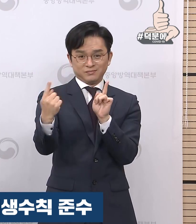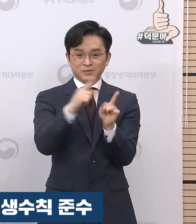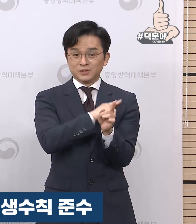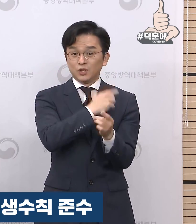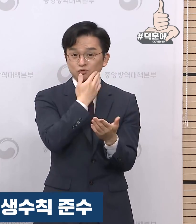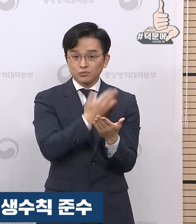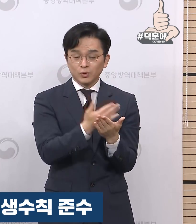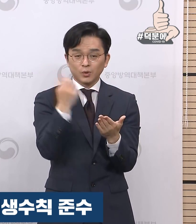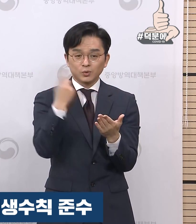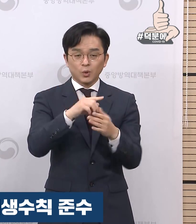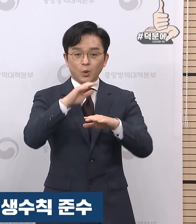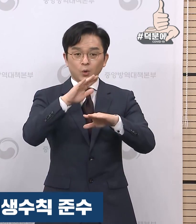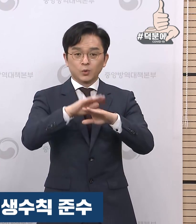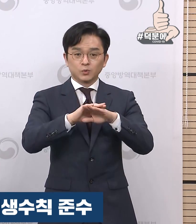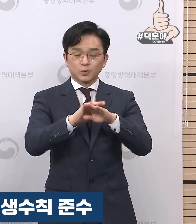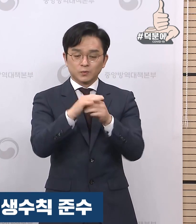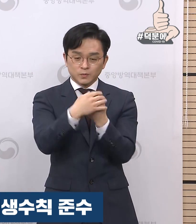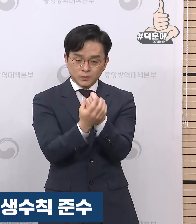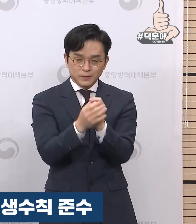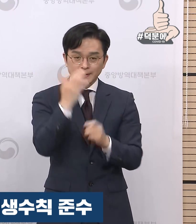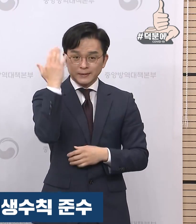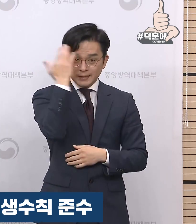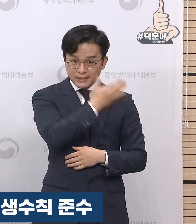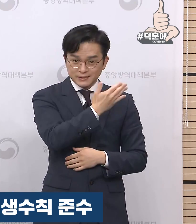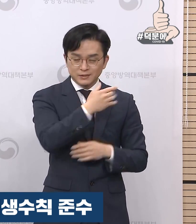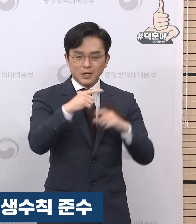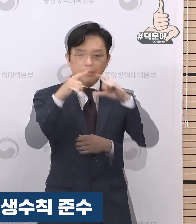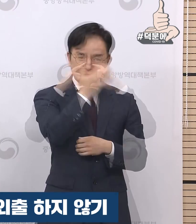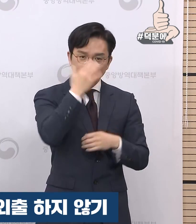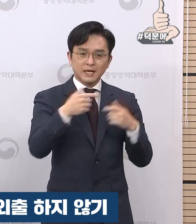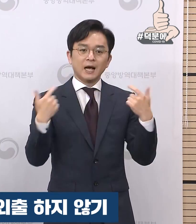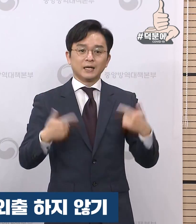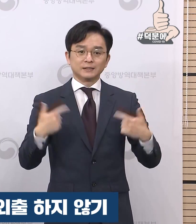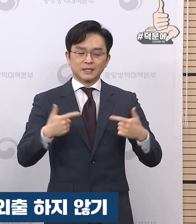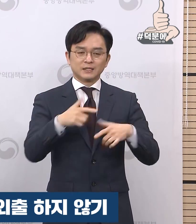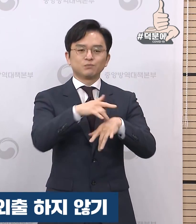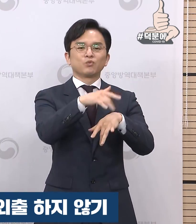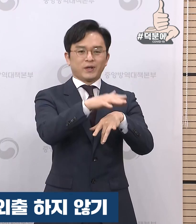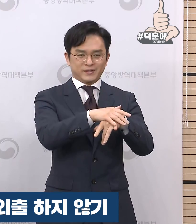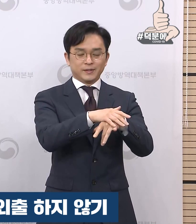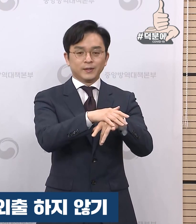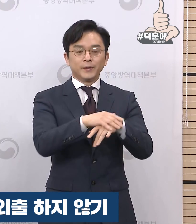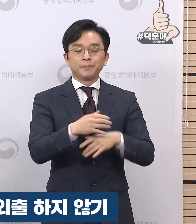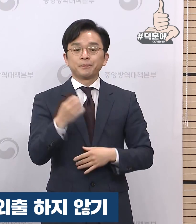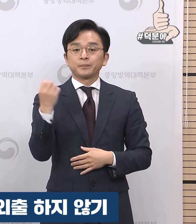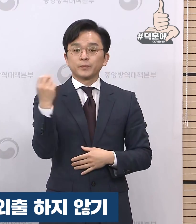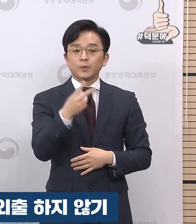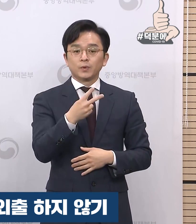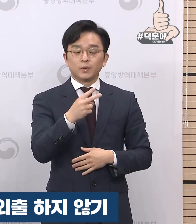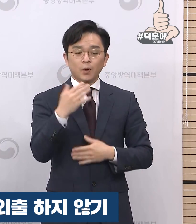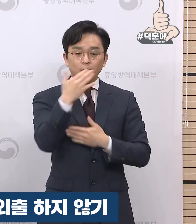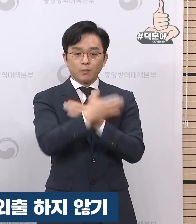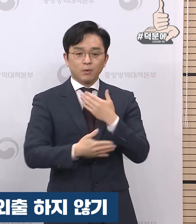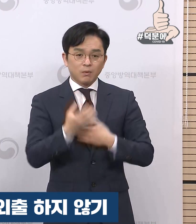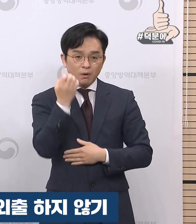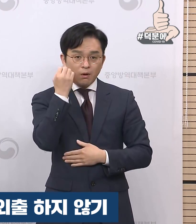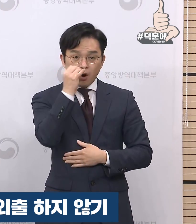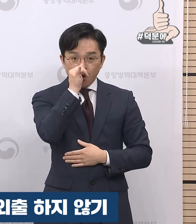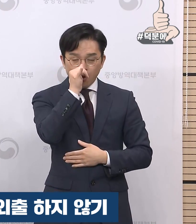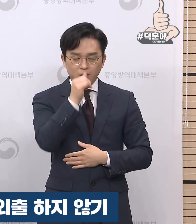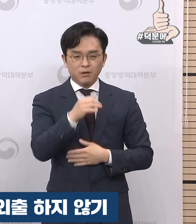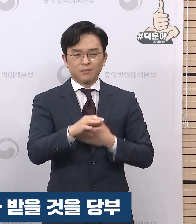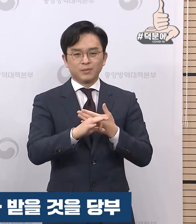등 개인위생 수칙 준수를 철저히 하는 것이 가장 중요합니다. 또한 의심 증상이 있을 때는 출근, 외출을